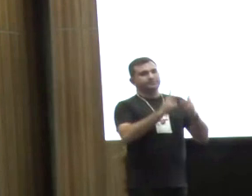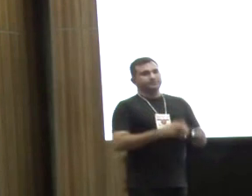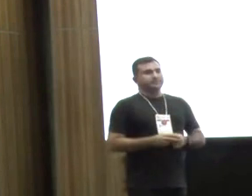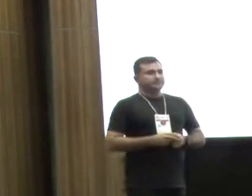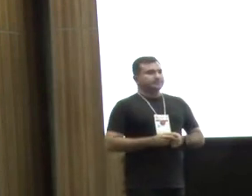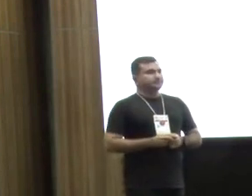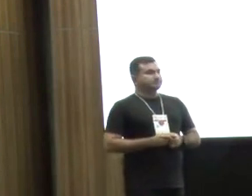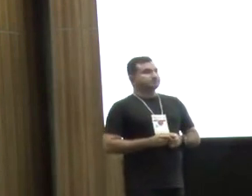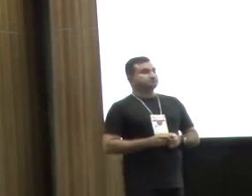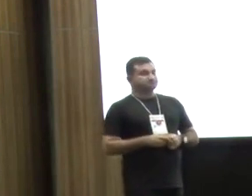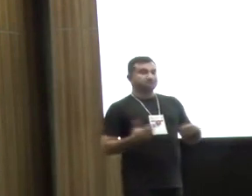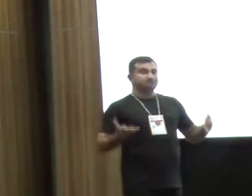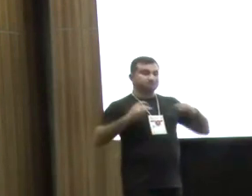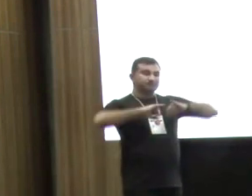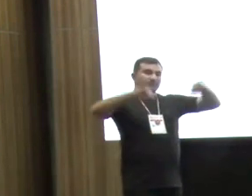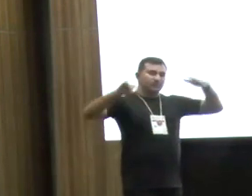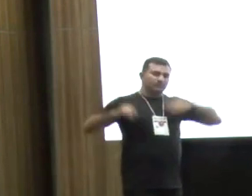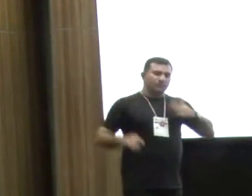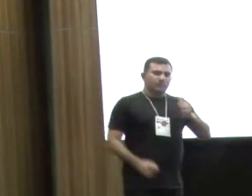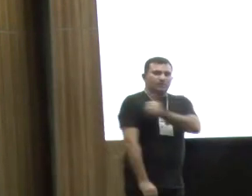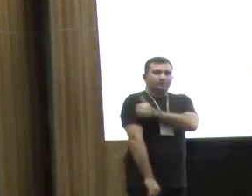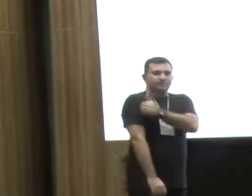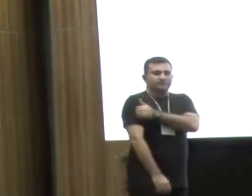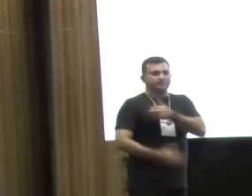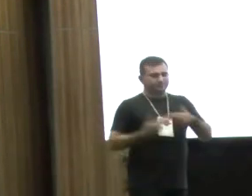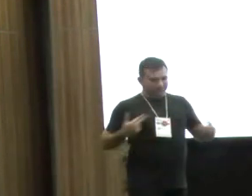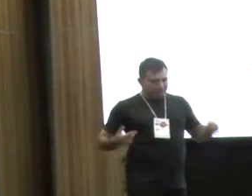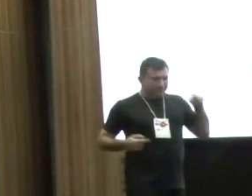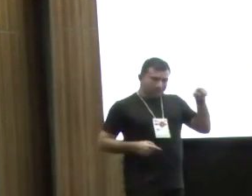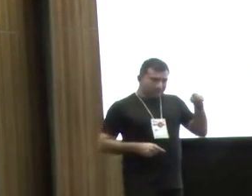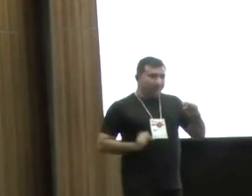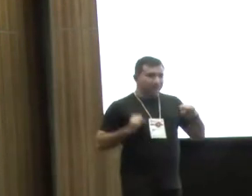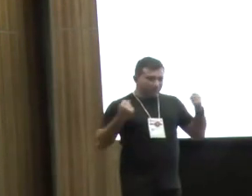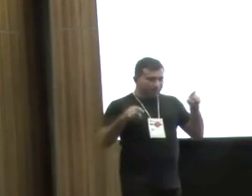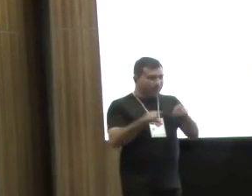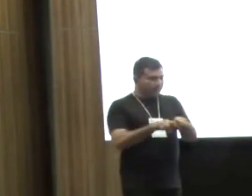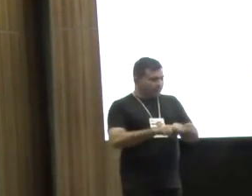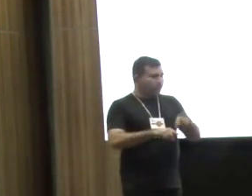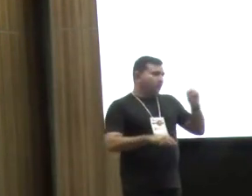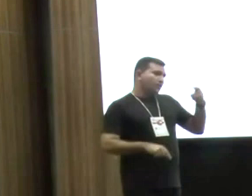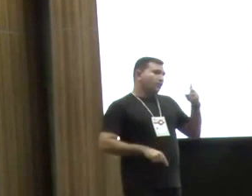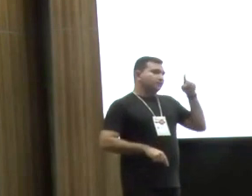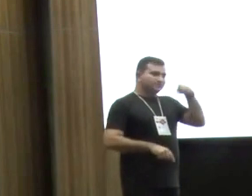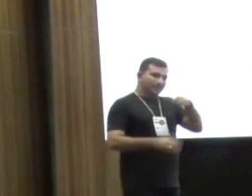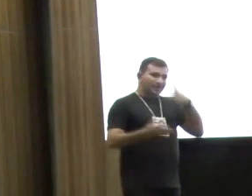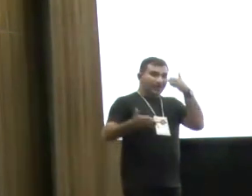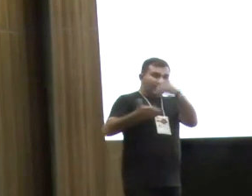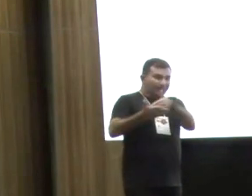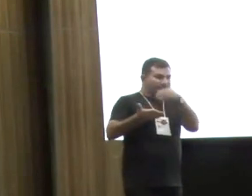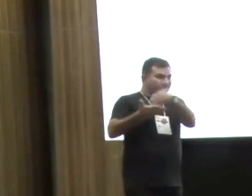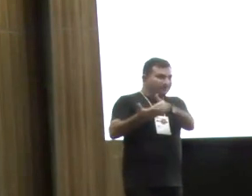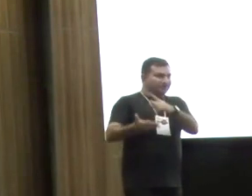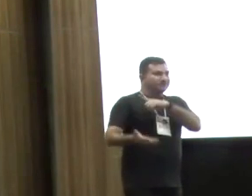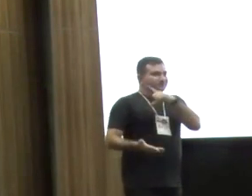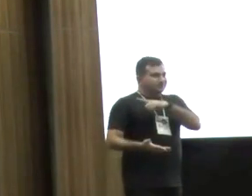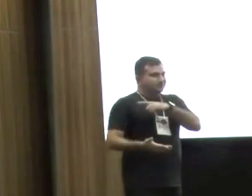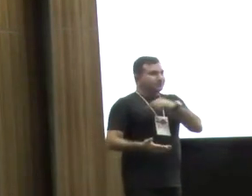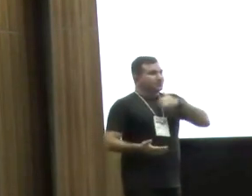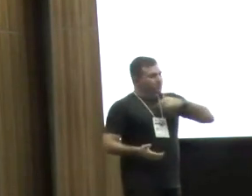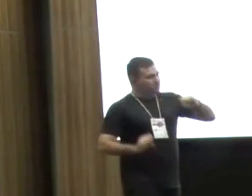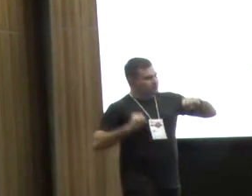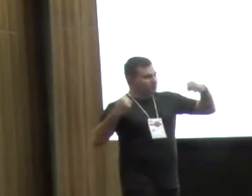Eu digo isso para os meus alunos, ou eu limito os meus alunos? Eu